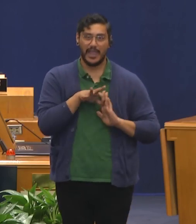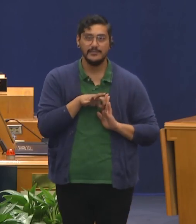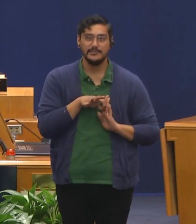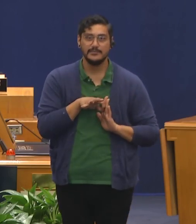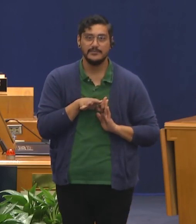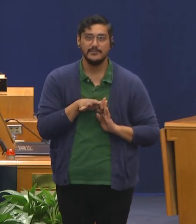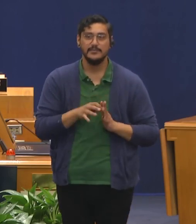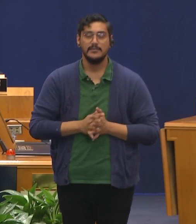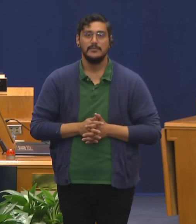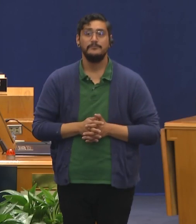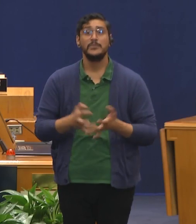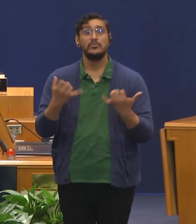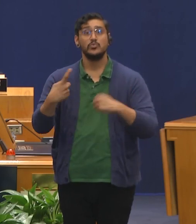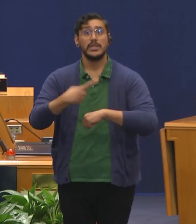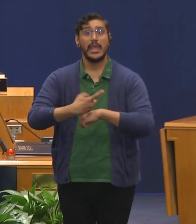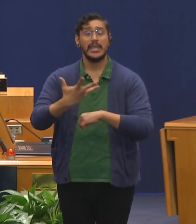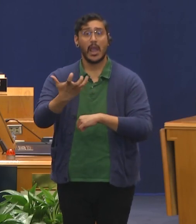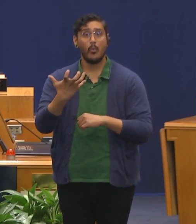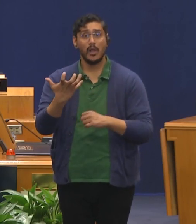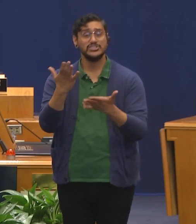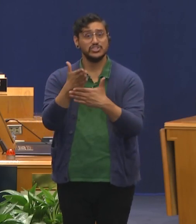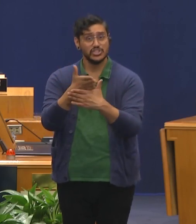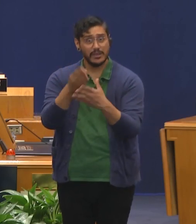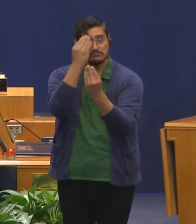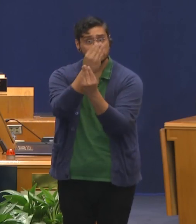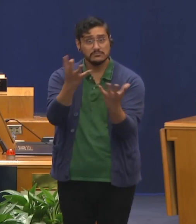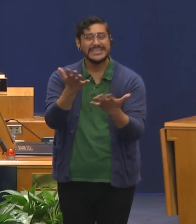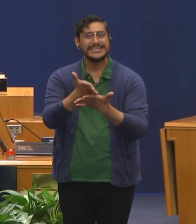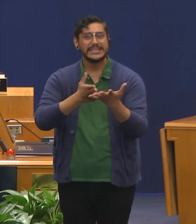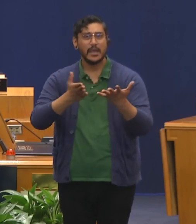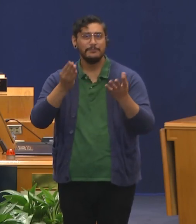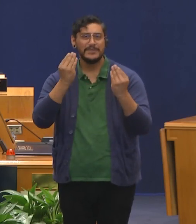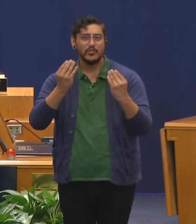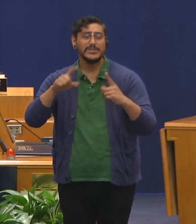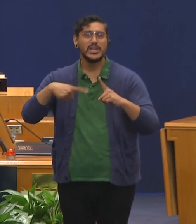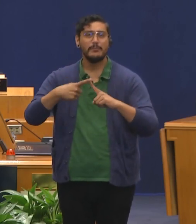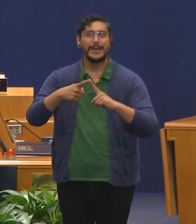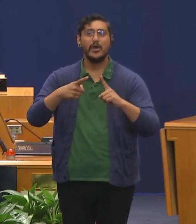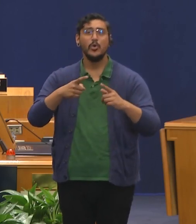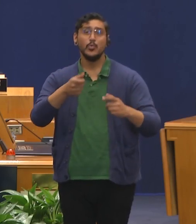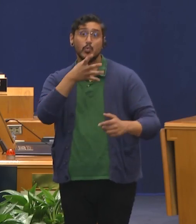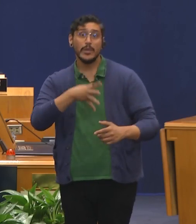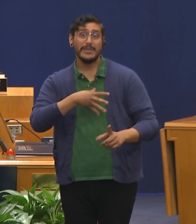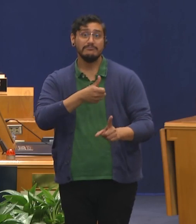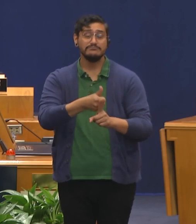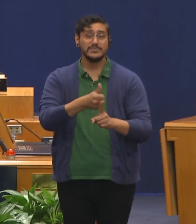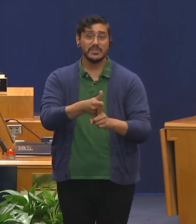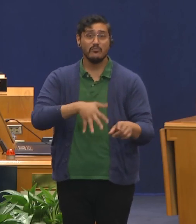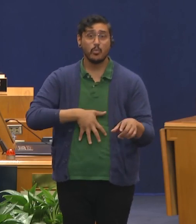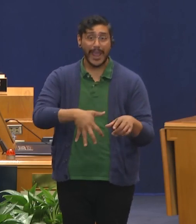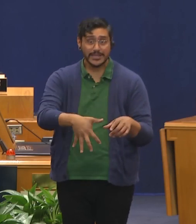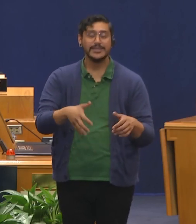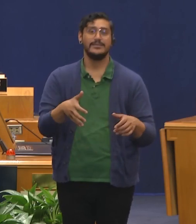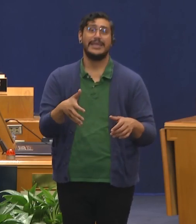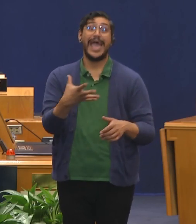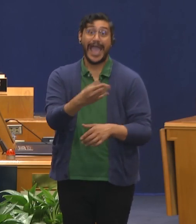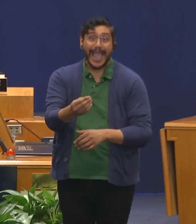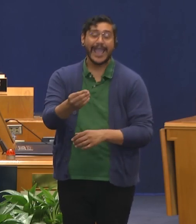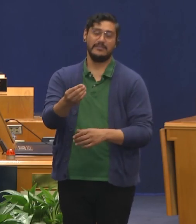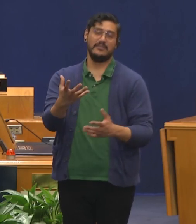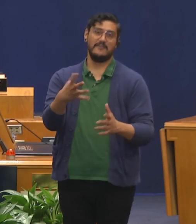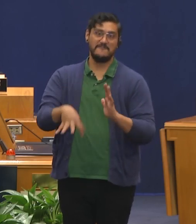Hoy nos gustaría compartir con ustedes algunos datos sobre mujeres embarazadas y COVID-19. Hasta la fecha,